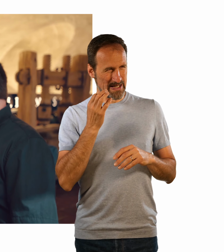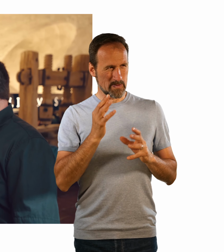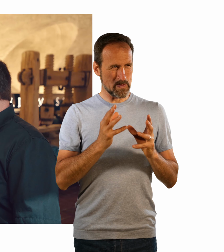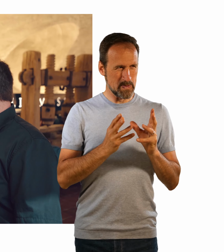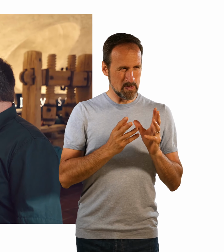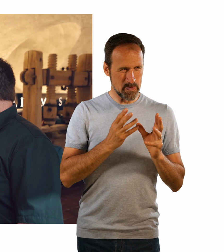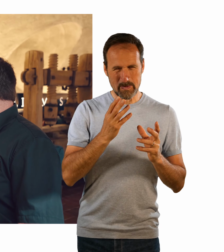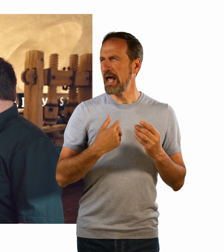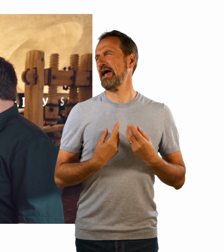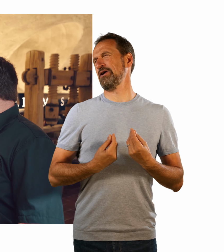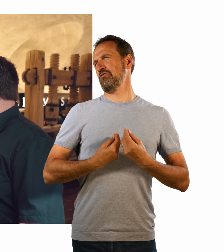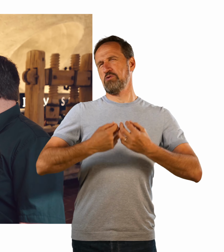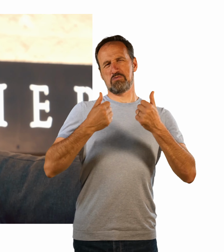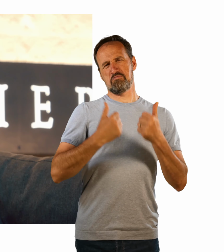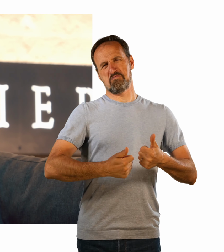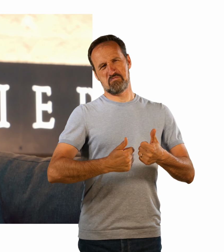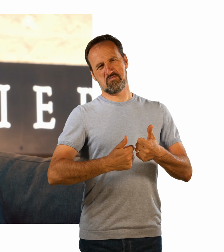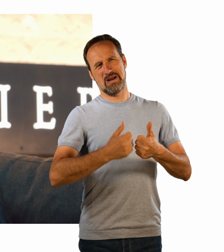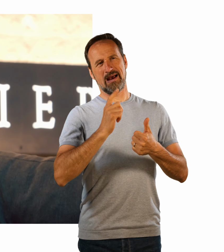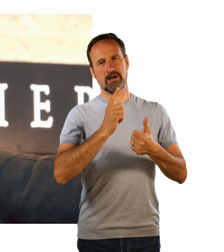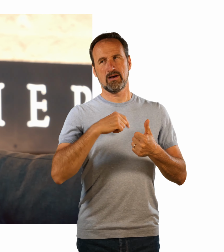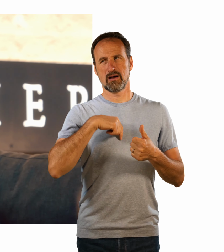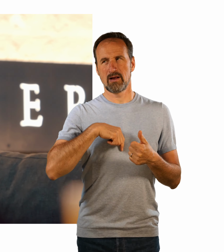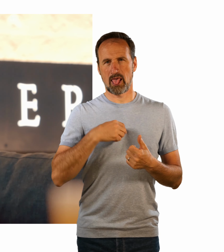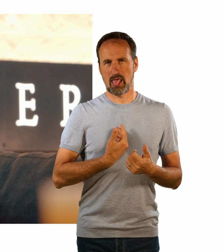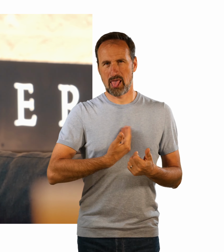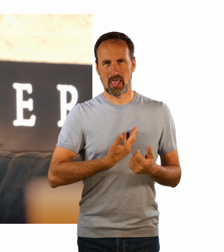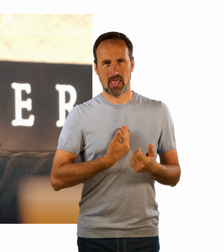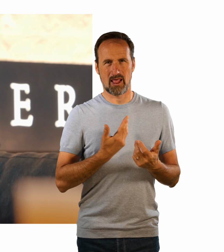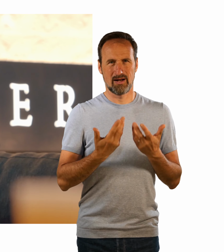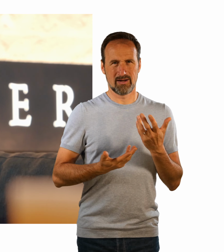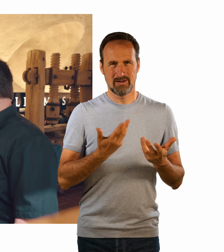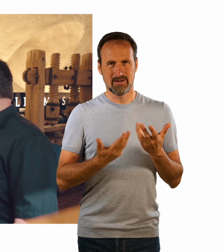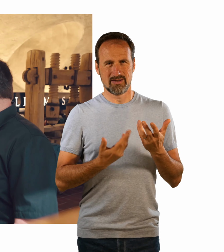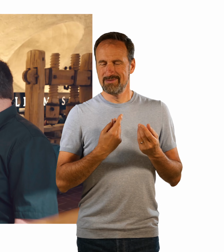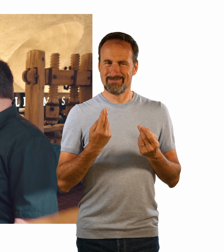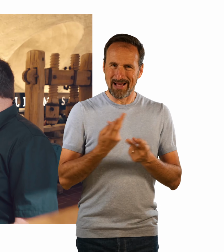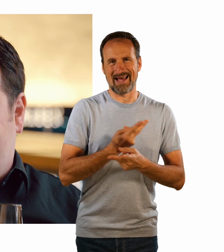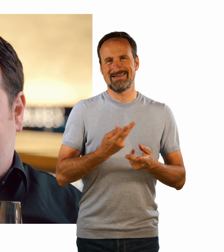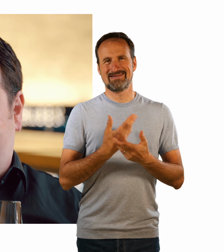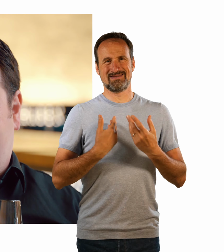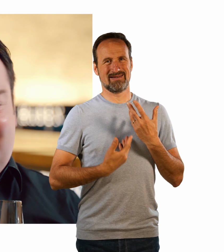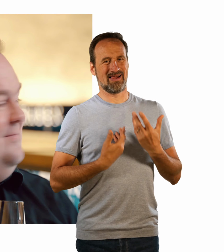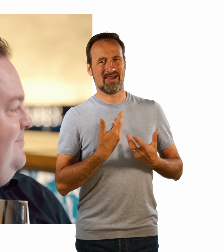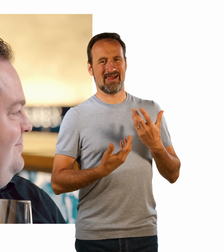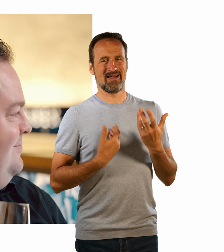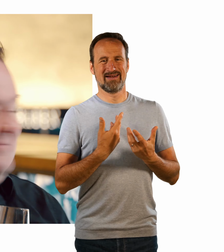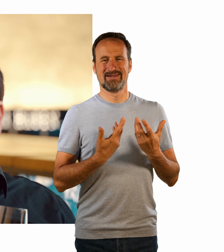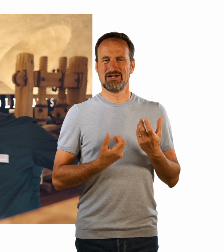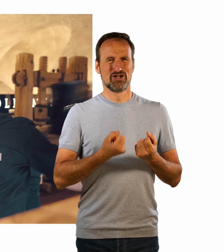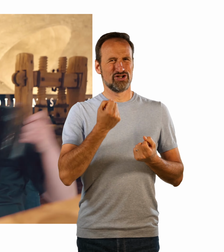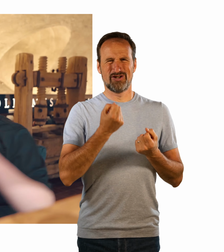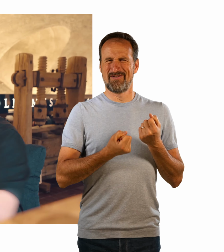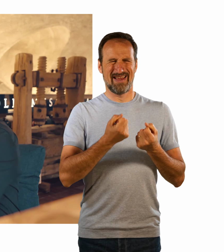habe mich eigentlich gut gefühlt, aber dennoch unsicher. Ich habe mich beides gefühlt. Ich konnte es einfach